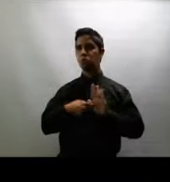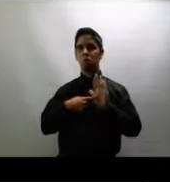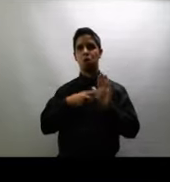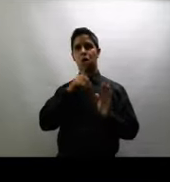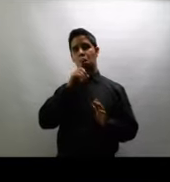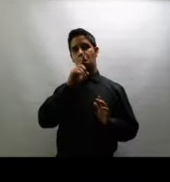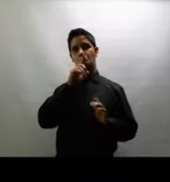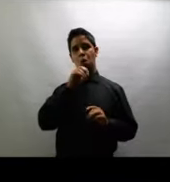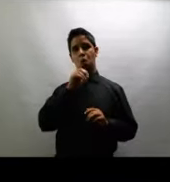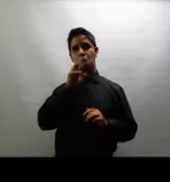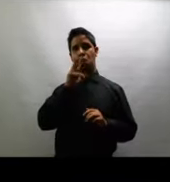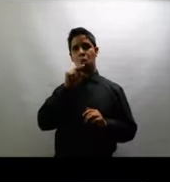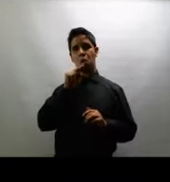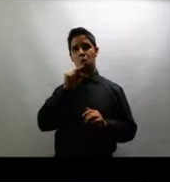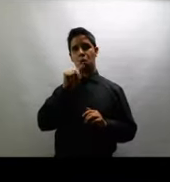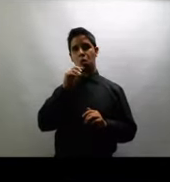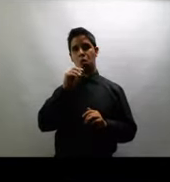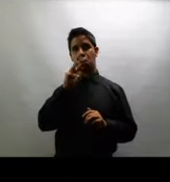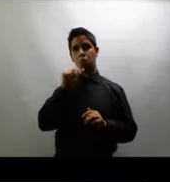se metieron 800 personas